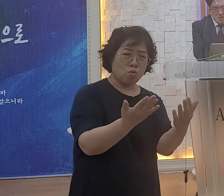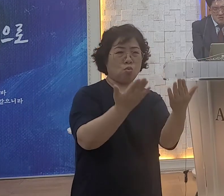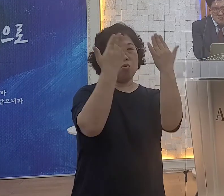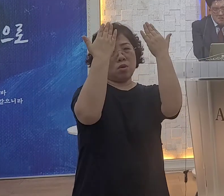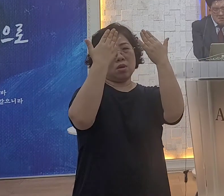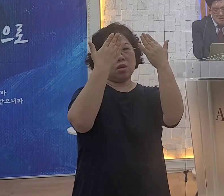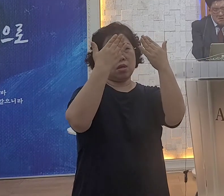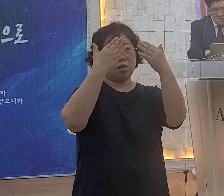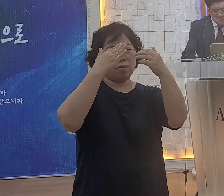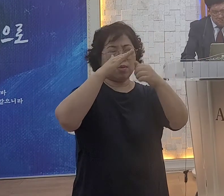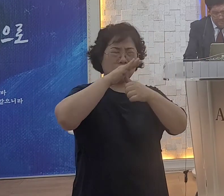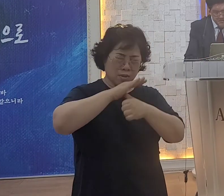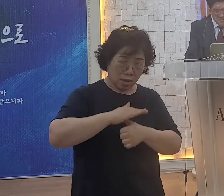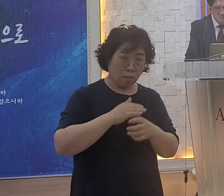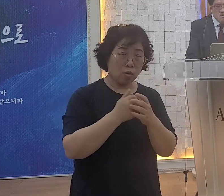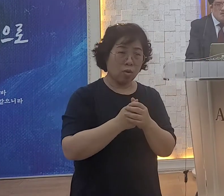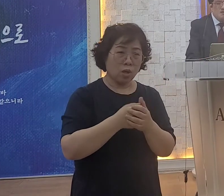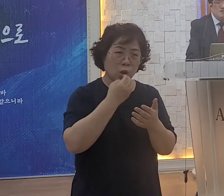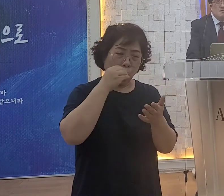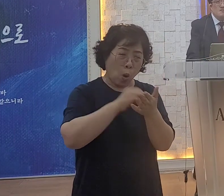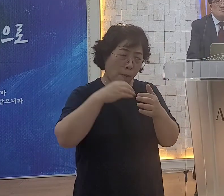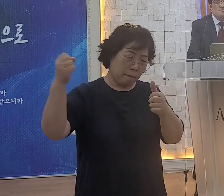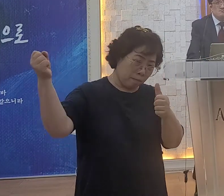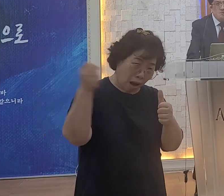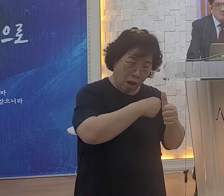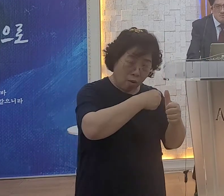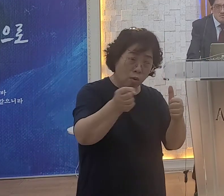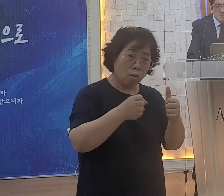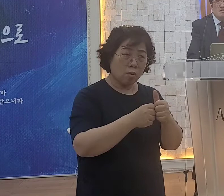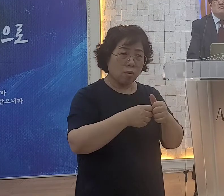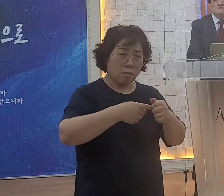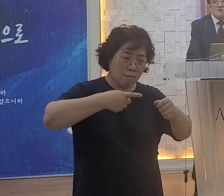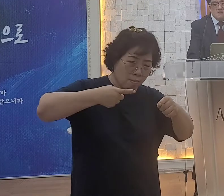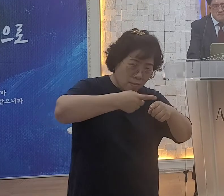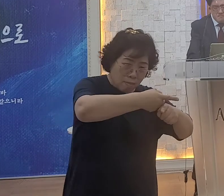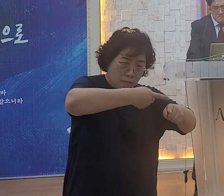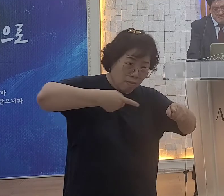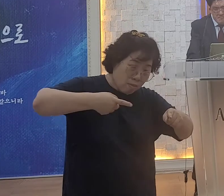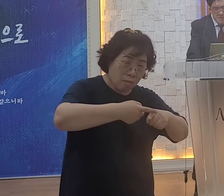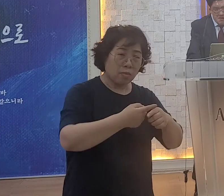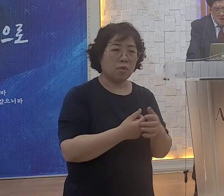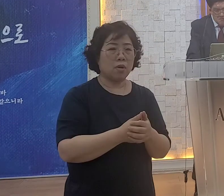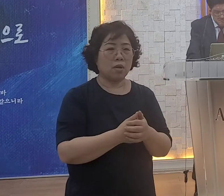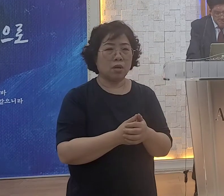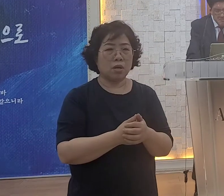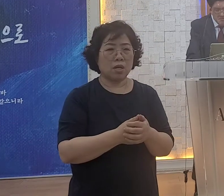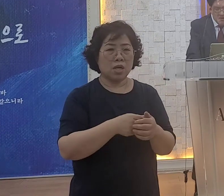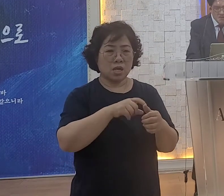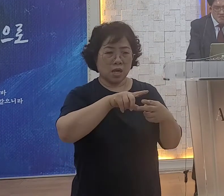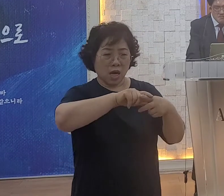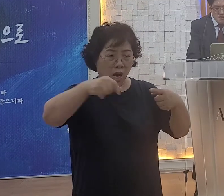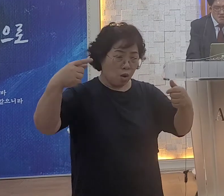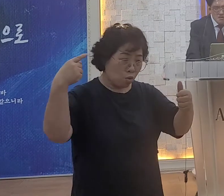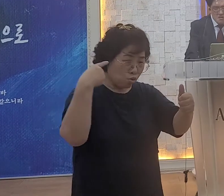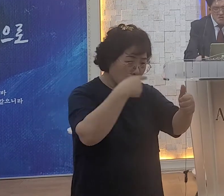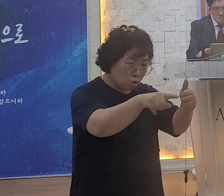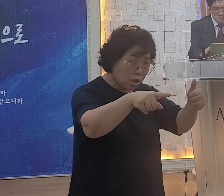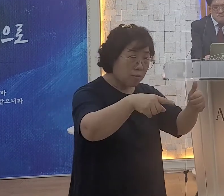갇힘과 돌로 맞는 것과 톱으로 쳐는 것과 칼로 죽임을 당하는